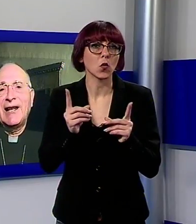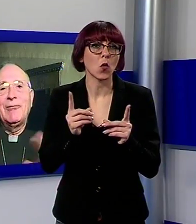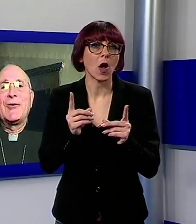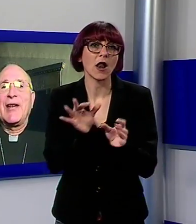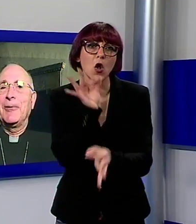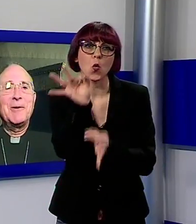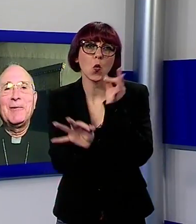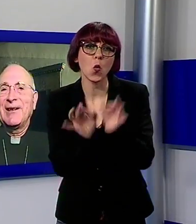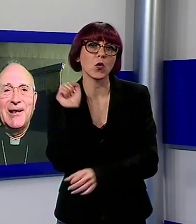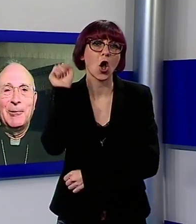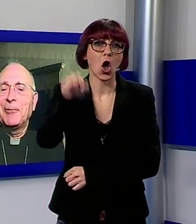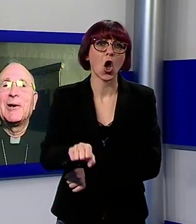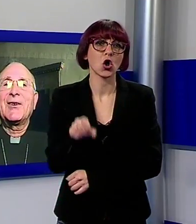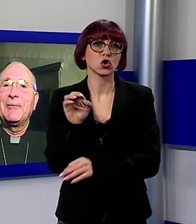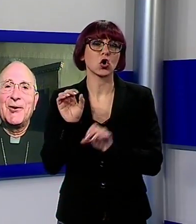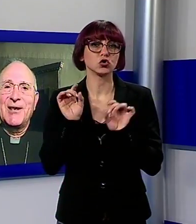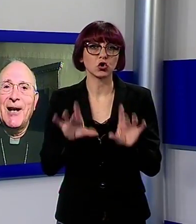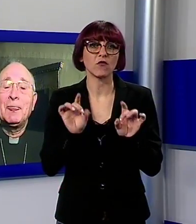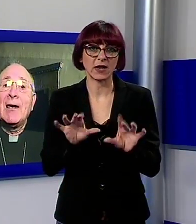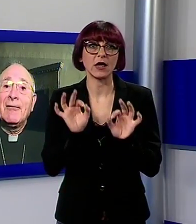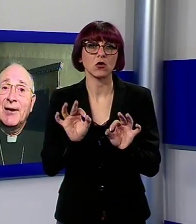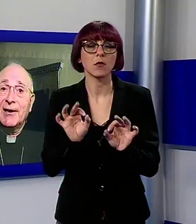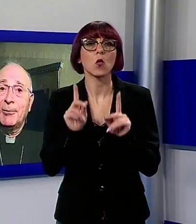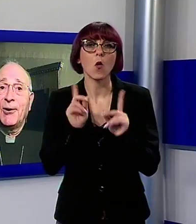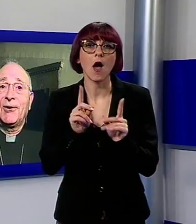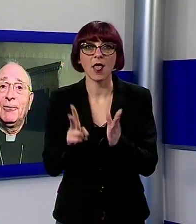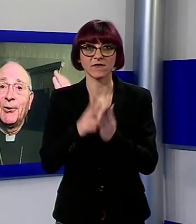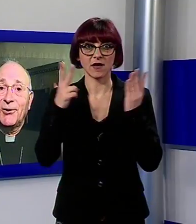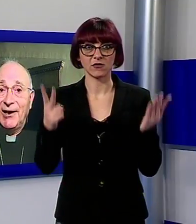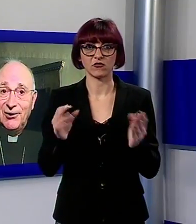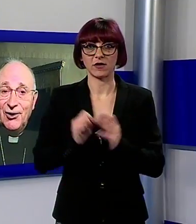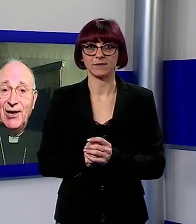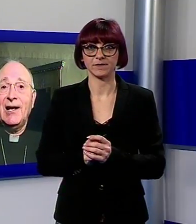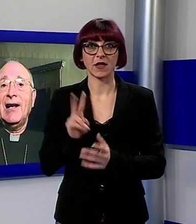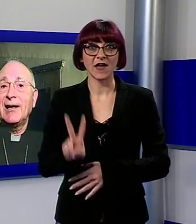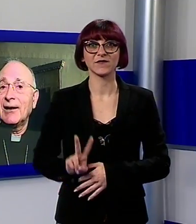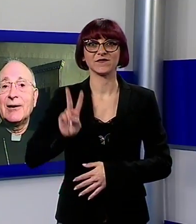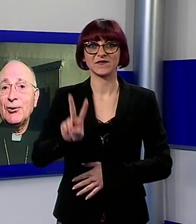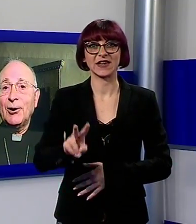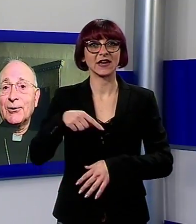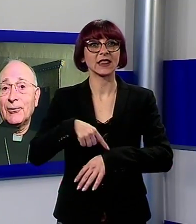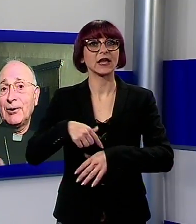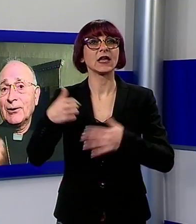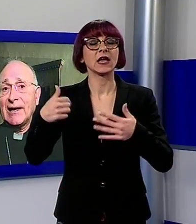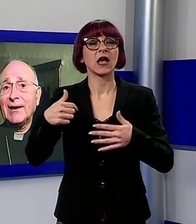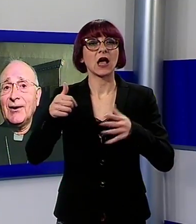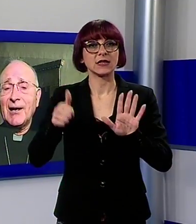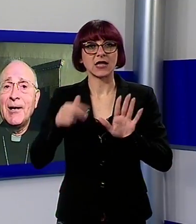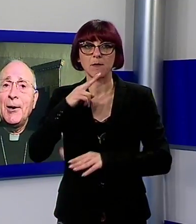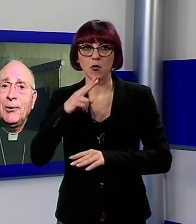è il Vangelo. Permettetemelo con molta semplicità. Venerdì prossimo, 16, alle 18, fin da tarda sera, io